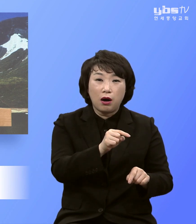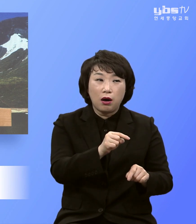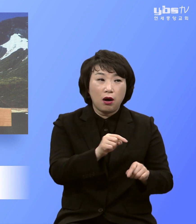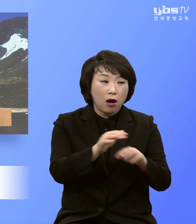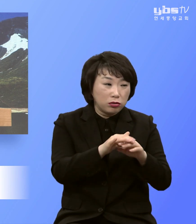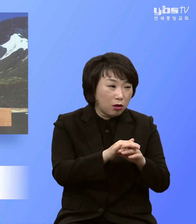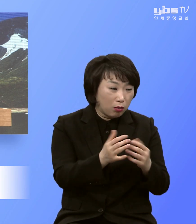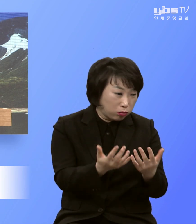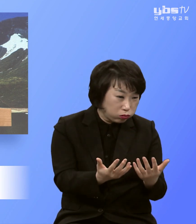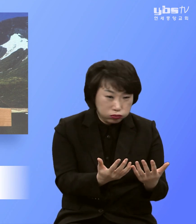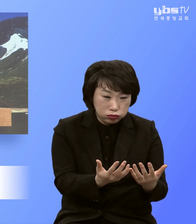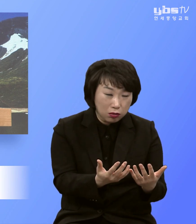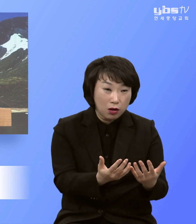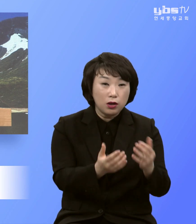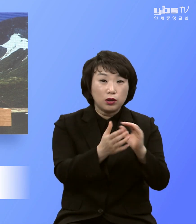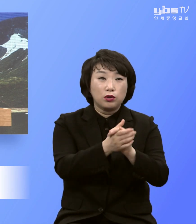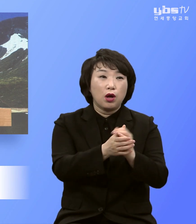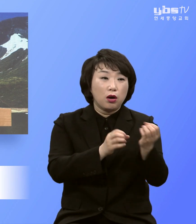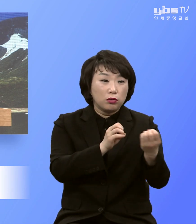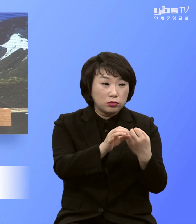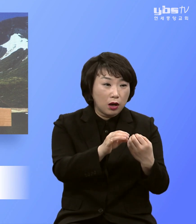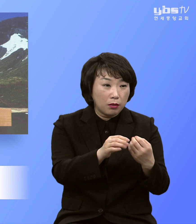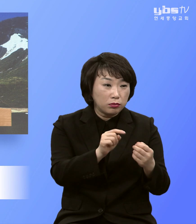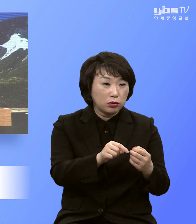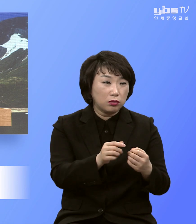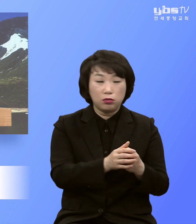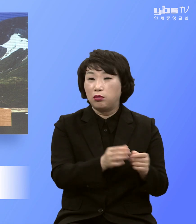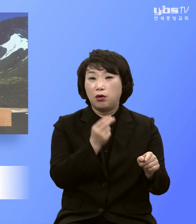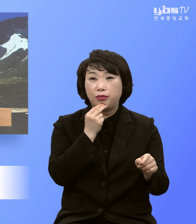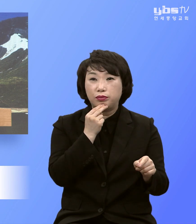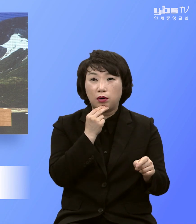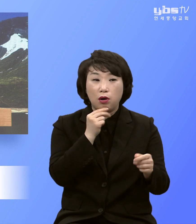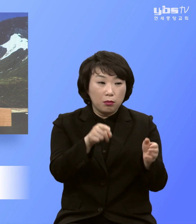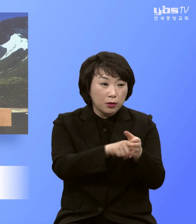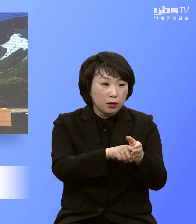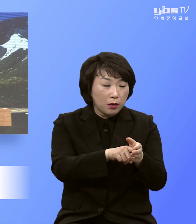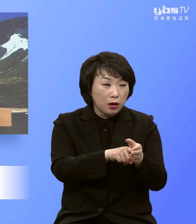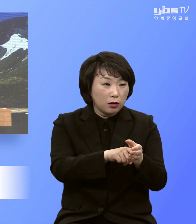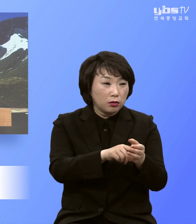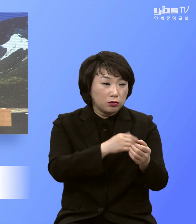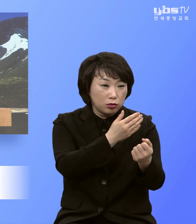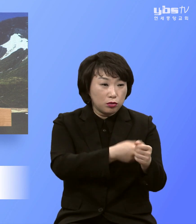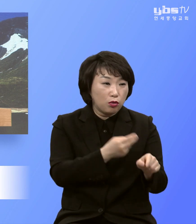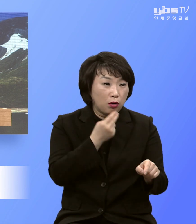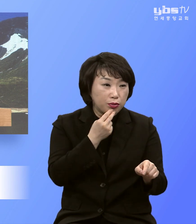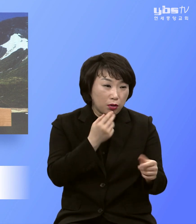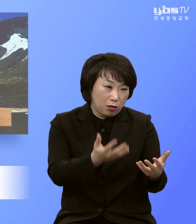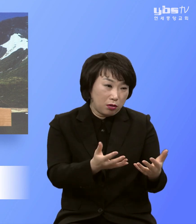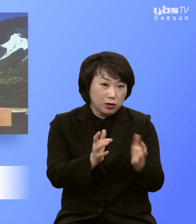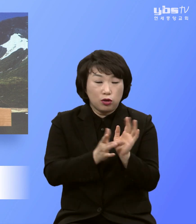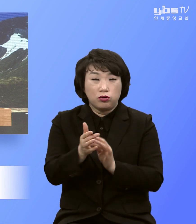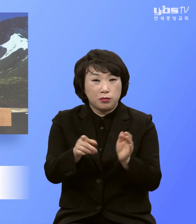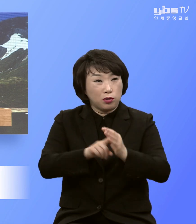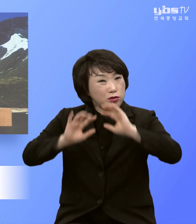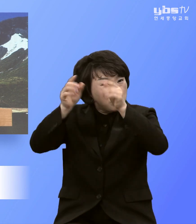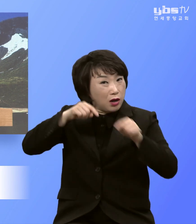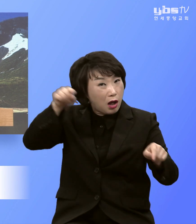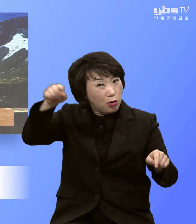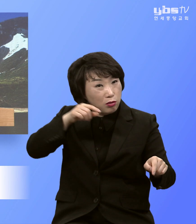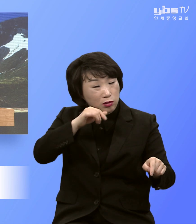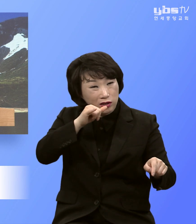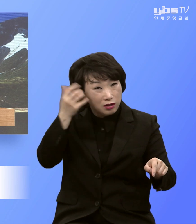대처할 기도의 능력도 믿음의 능력도 전혀 없는 사람. 이 사람 예수 믿고 천국은 가고